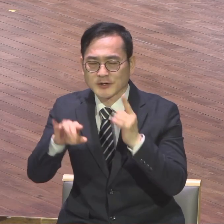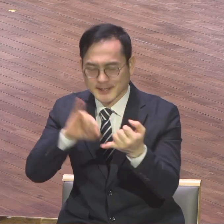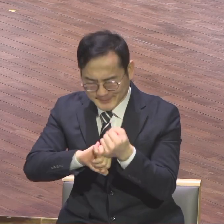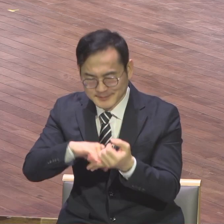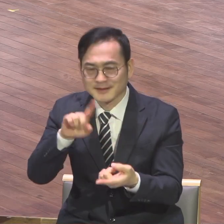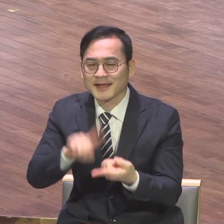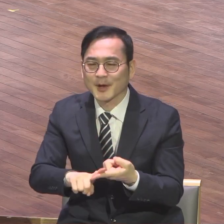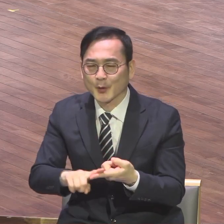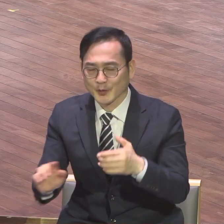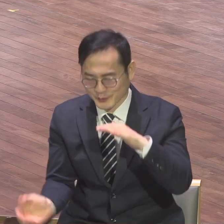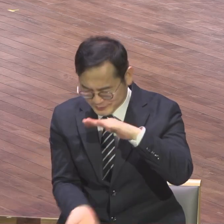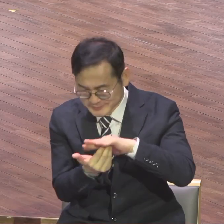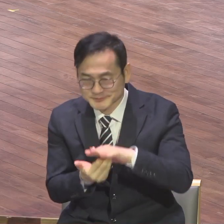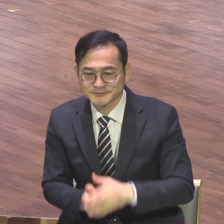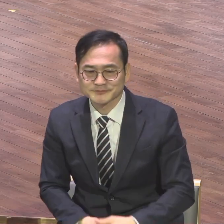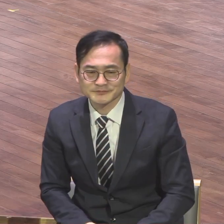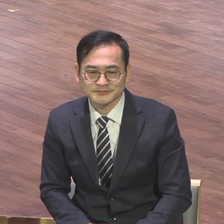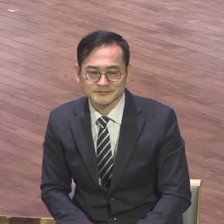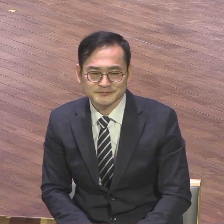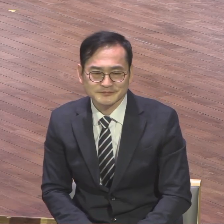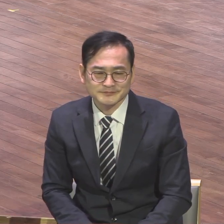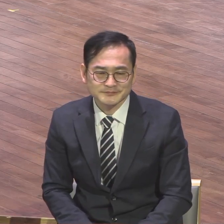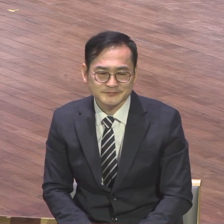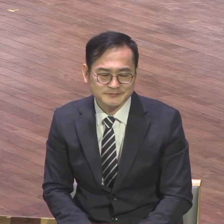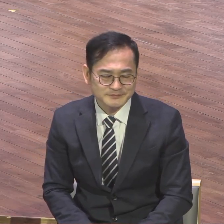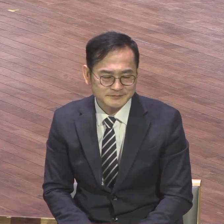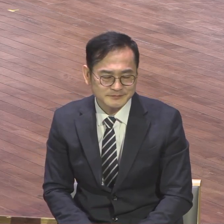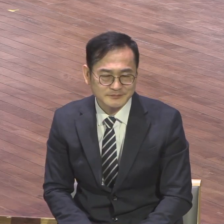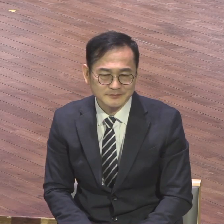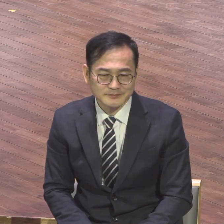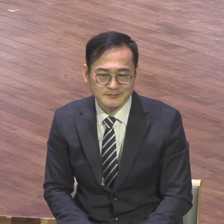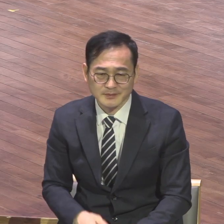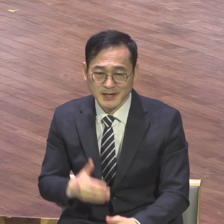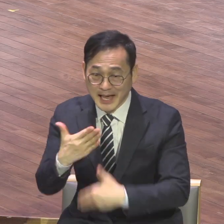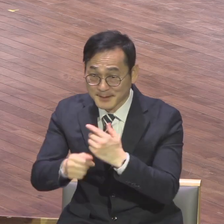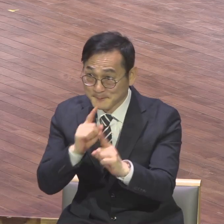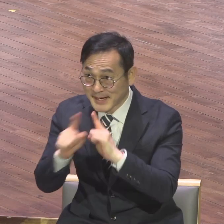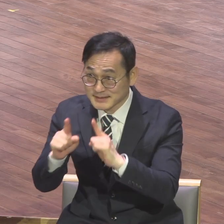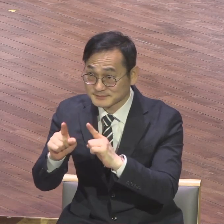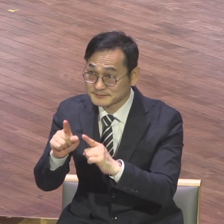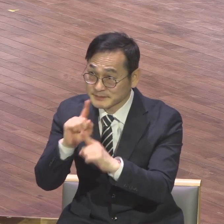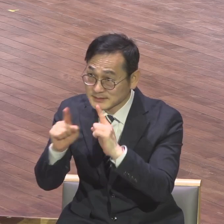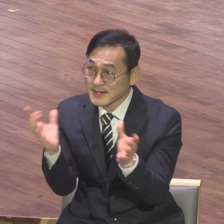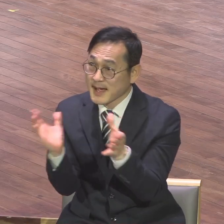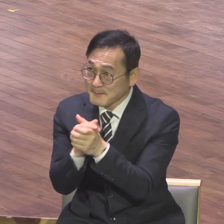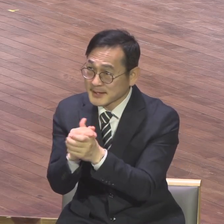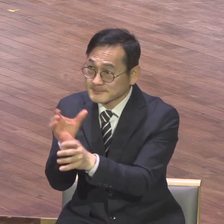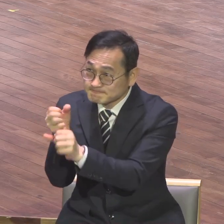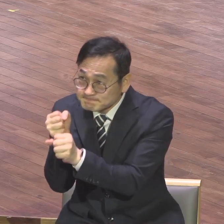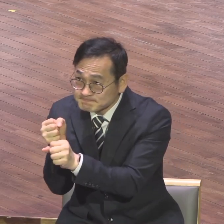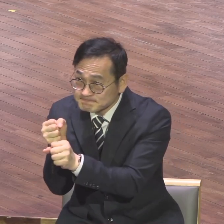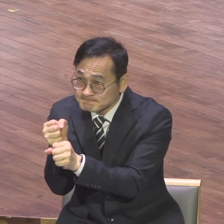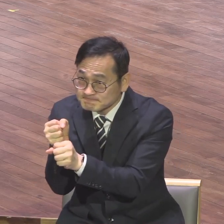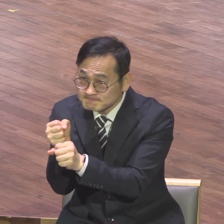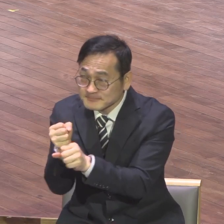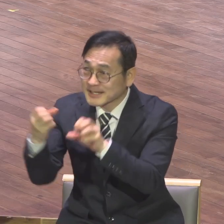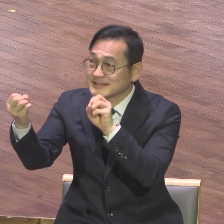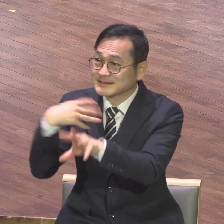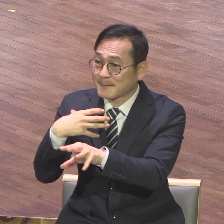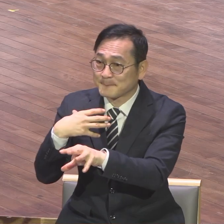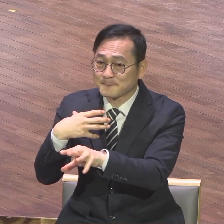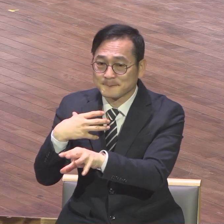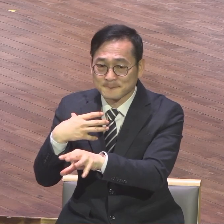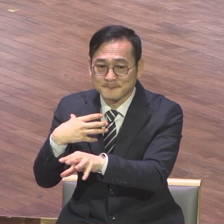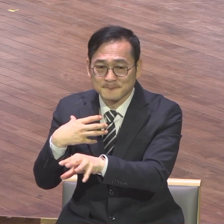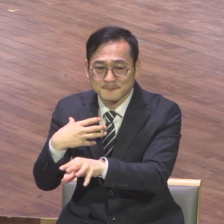특별히 하나님의 시한표가 담겨있는 강단 말씀 붙잡고 응답받는 최고의 통로라는 사실을 여러분이 체험할 수